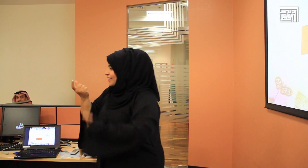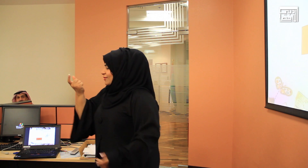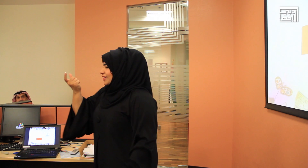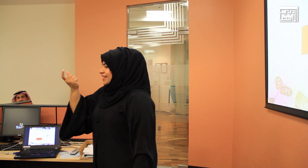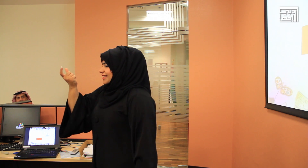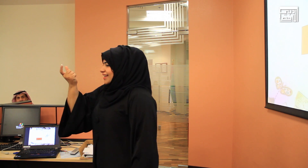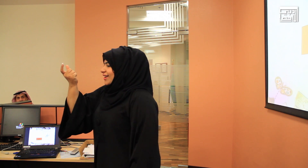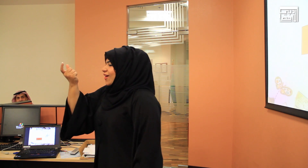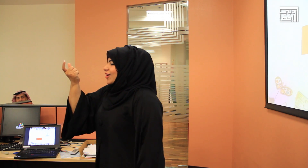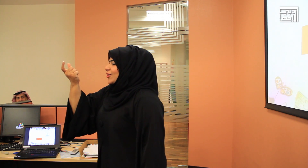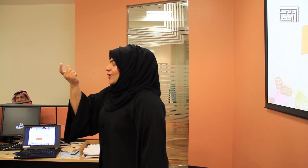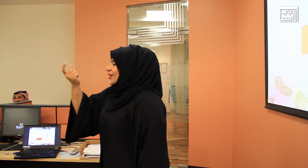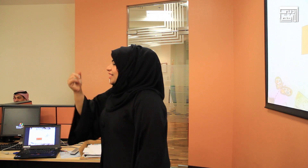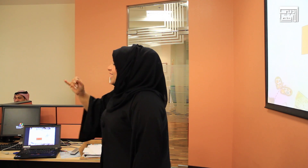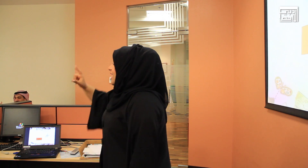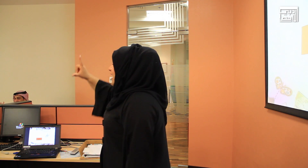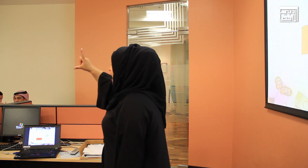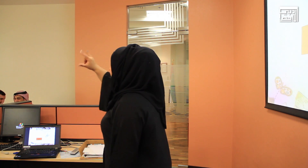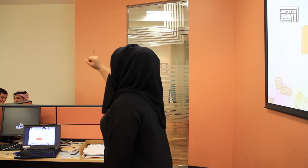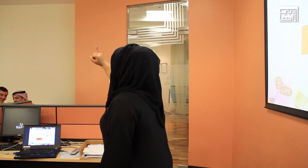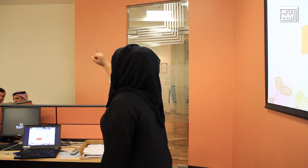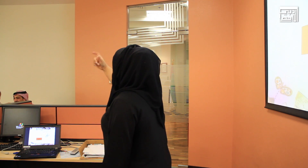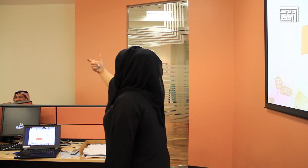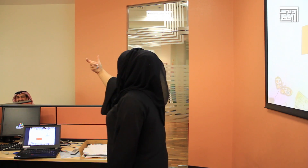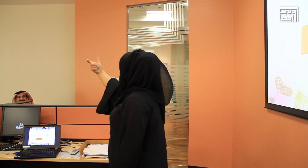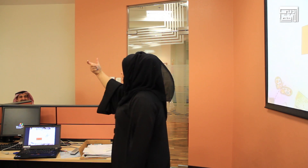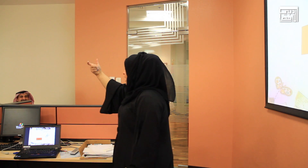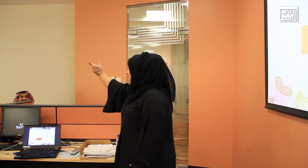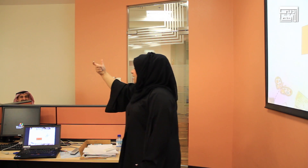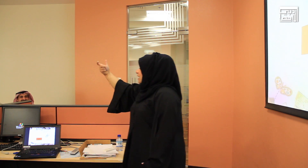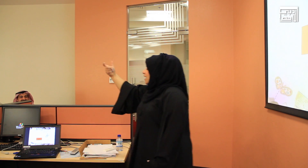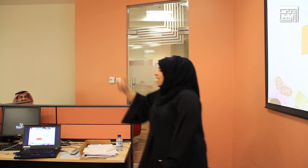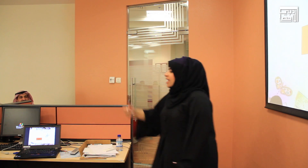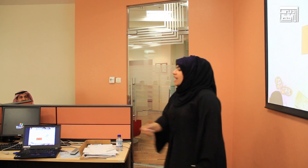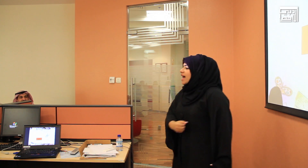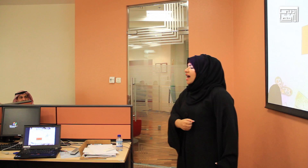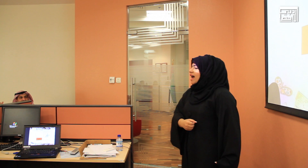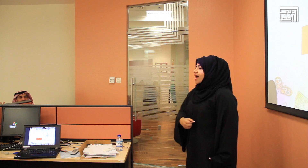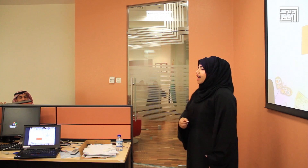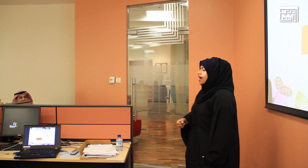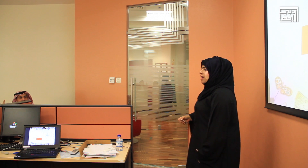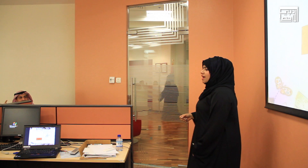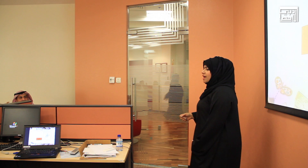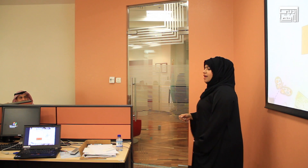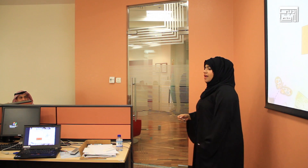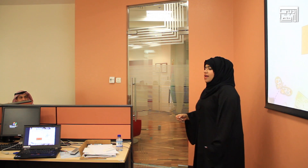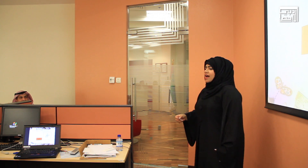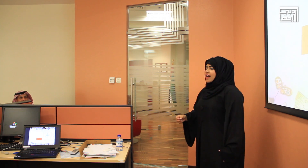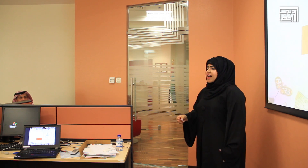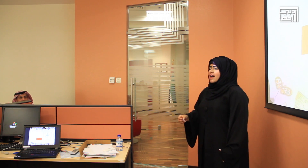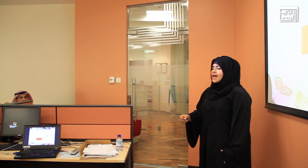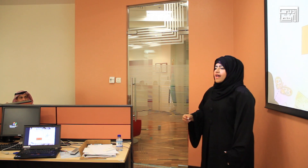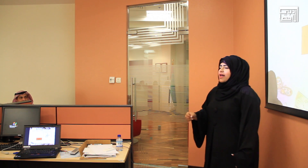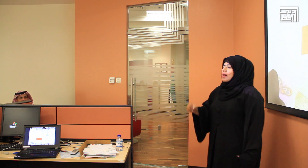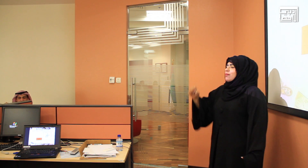بدون نقطة نون لام ميم نون الهاء ها مو